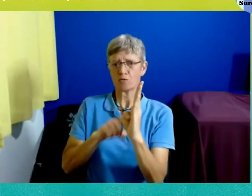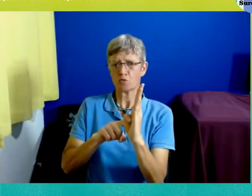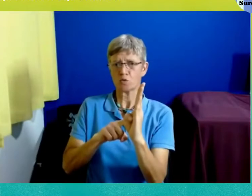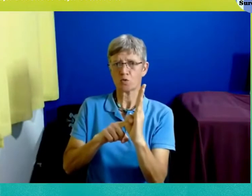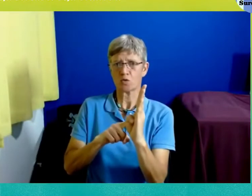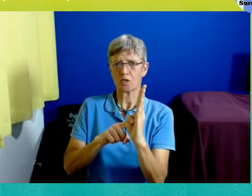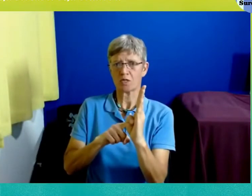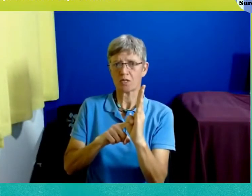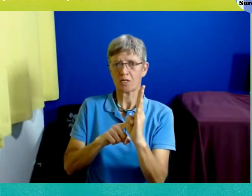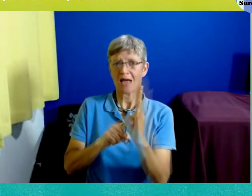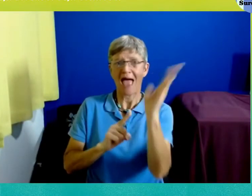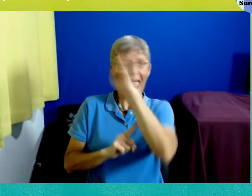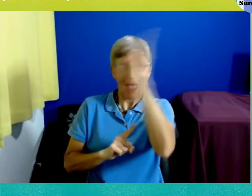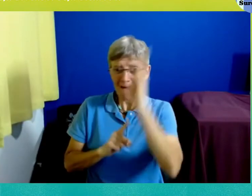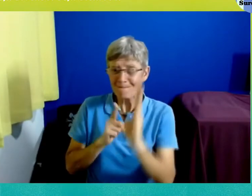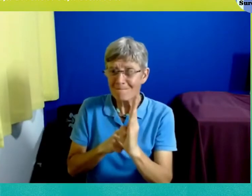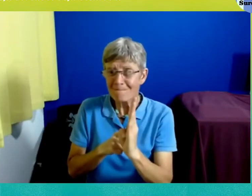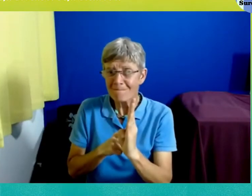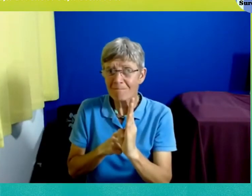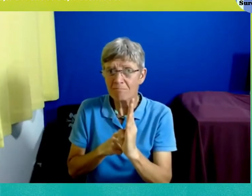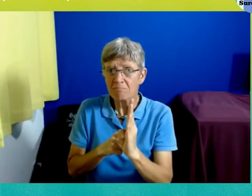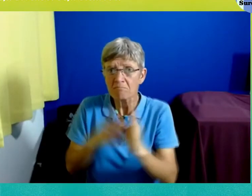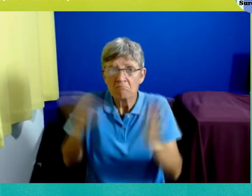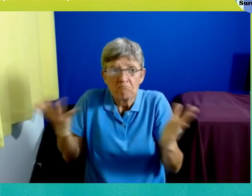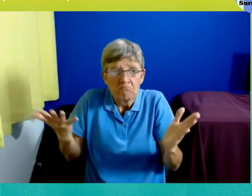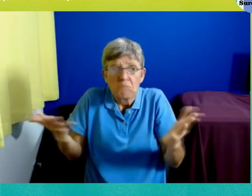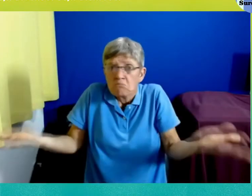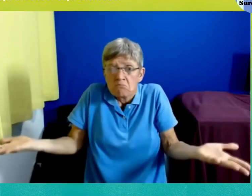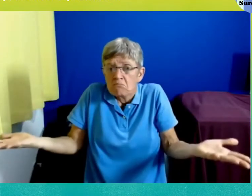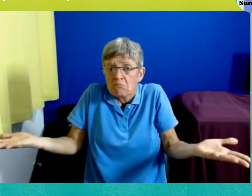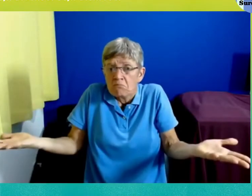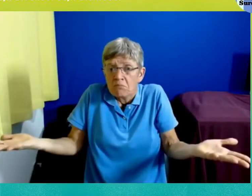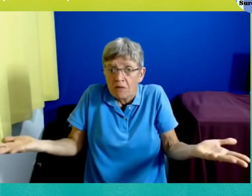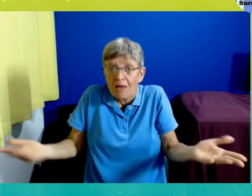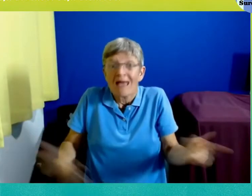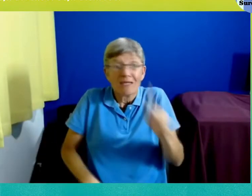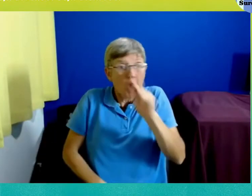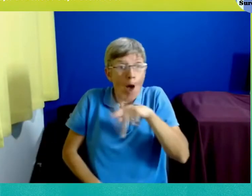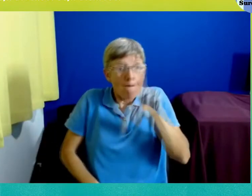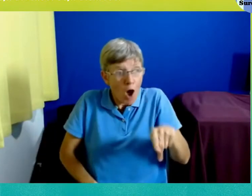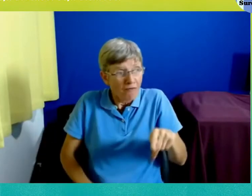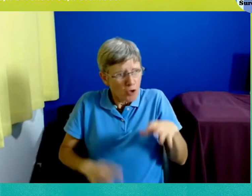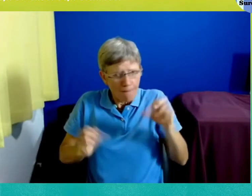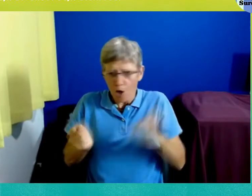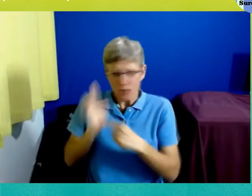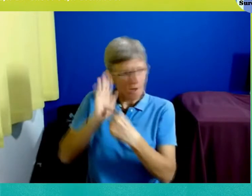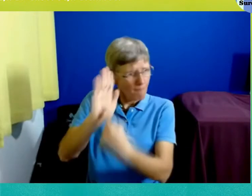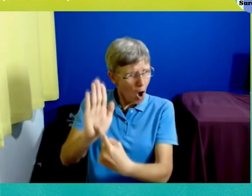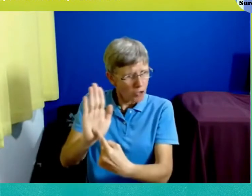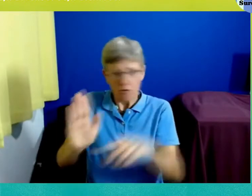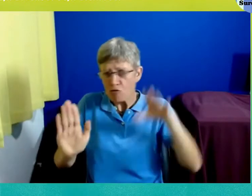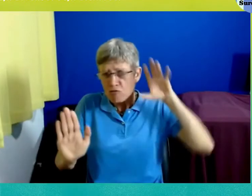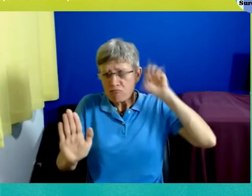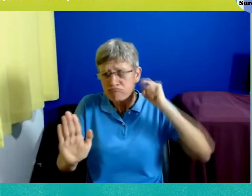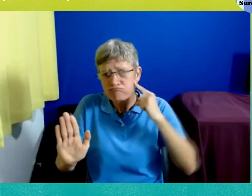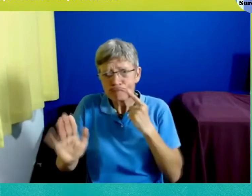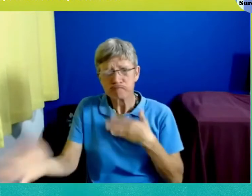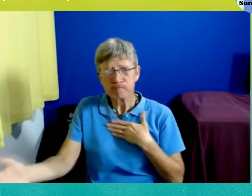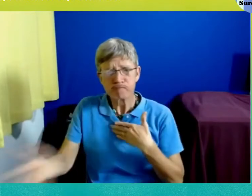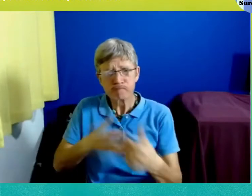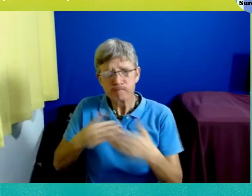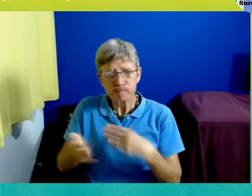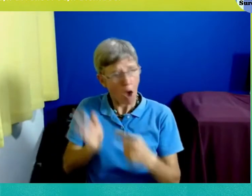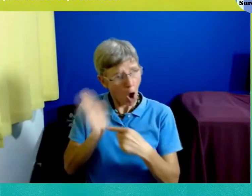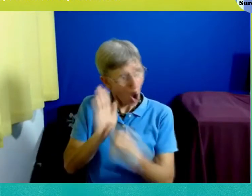sobre literatura em Libras, que é uma literatura brasileira. Isso que é importante ressaltar. Ué, o surdo não é brasileiro? O professor, ele